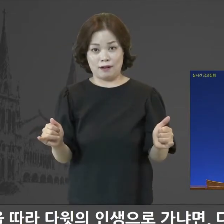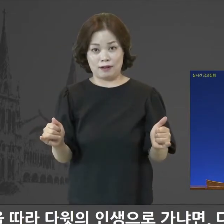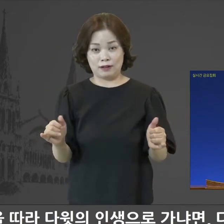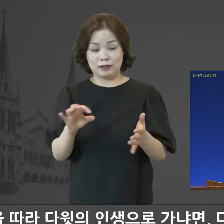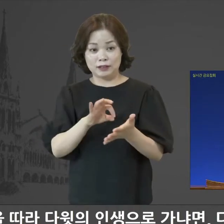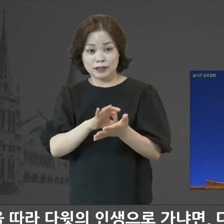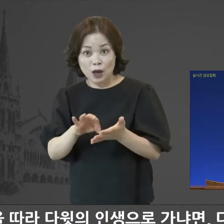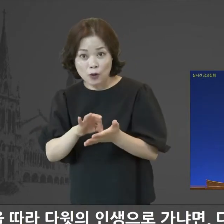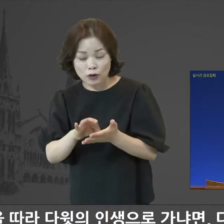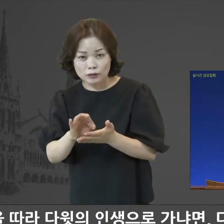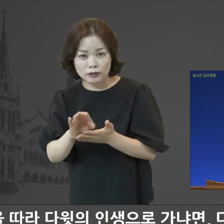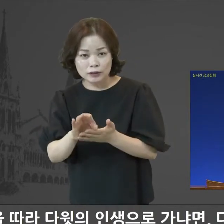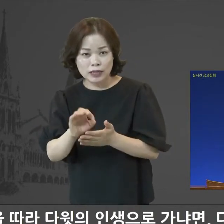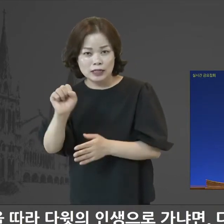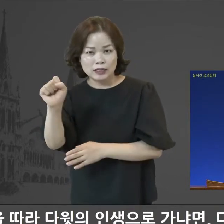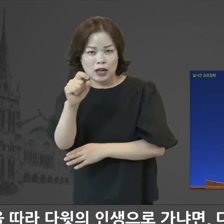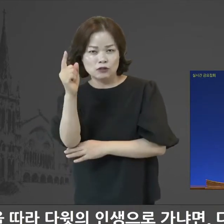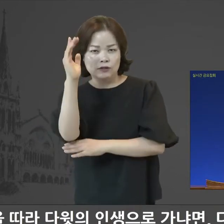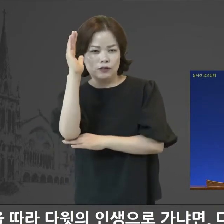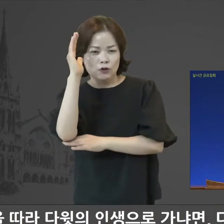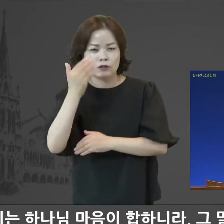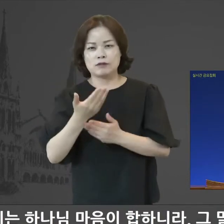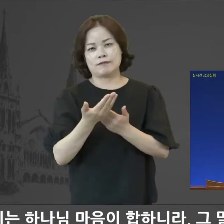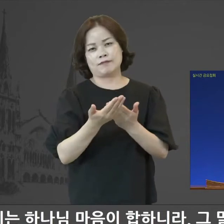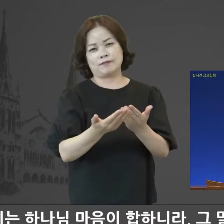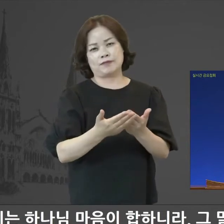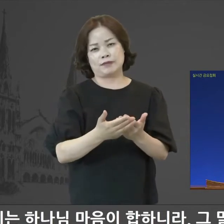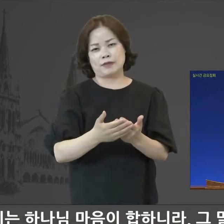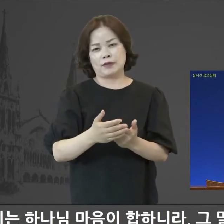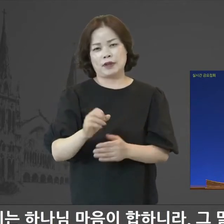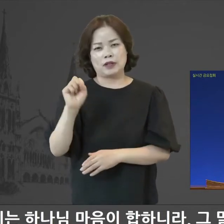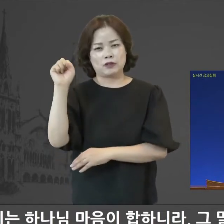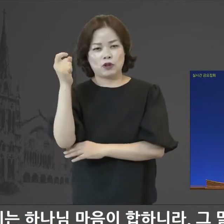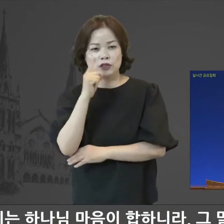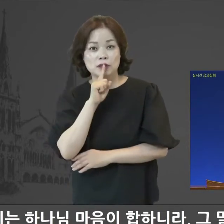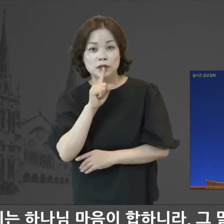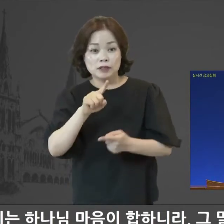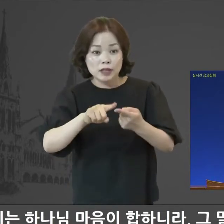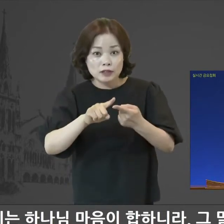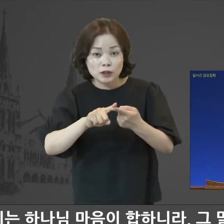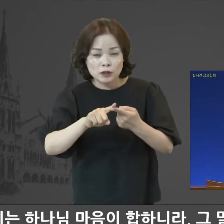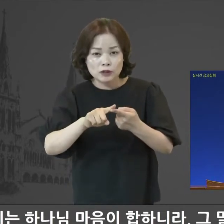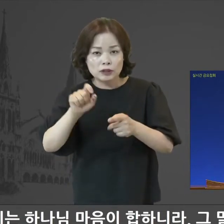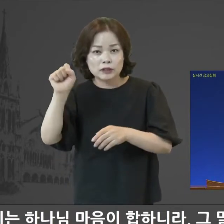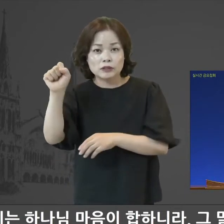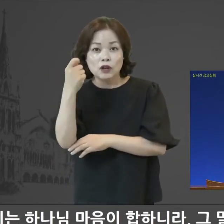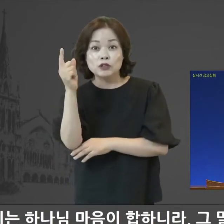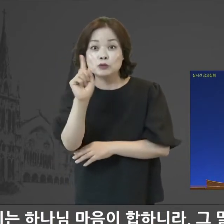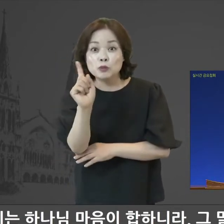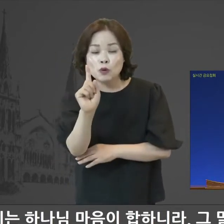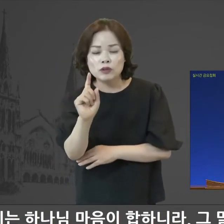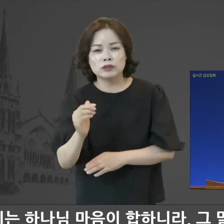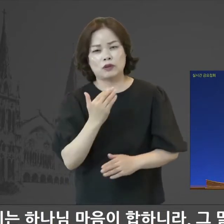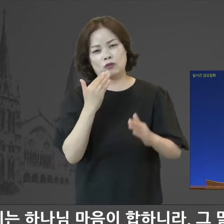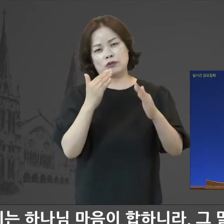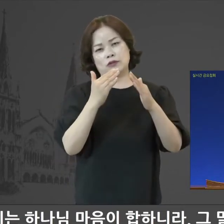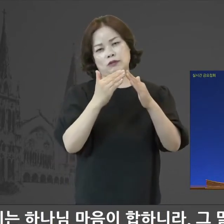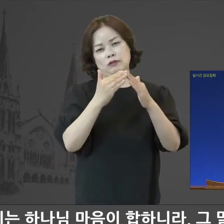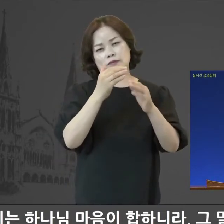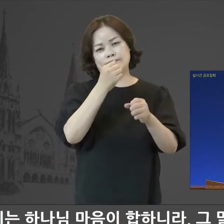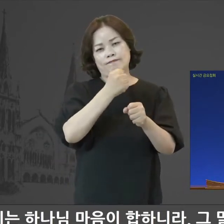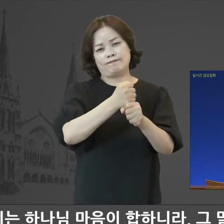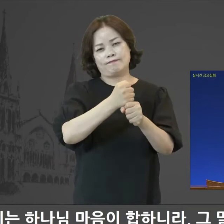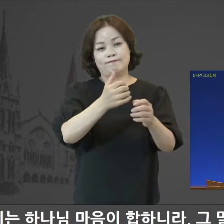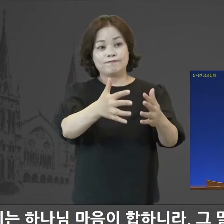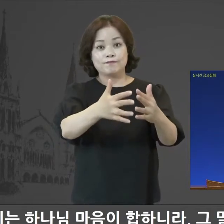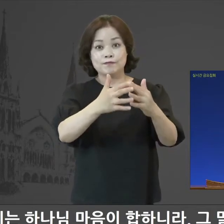사용해서 바로 다윗 이야기를 하는 겁니다. 다윗을 강조하는 겁니다. 다윗이 특별히 무슨 일을 했습니까? 성전을 지었죠. 고 강조한